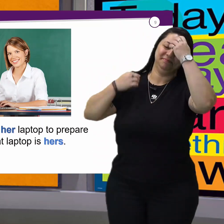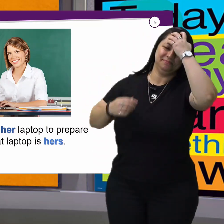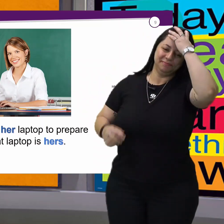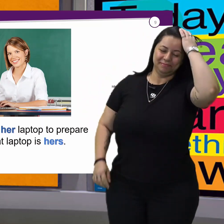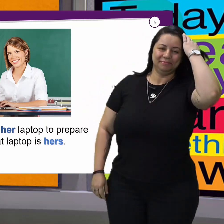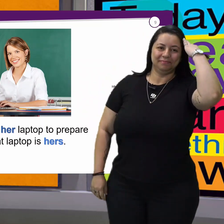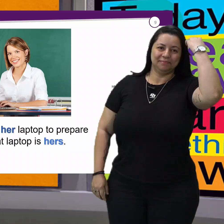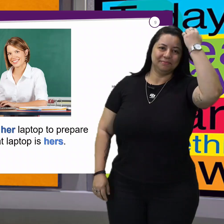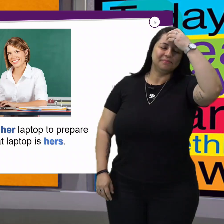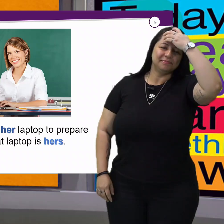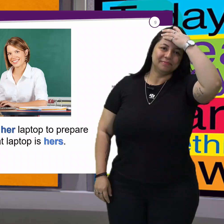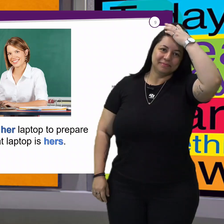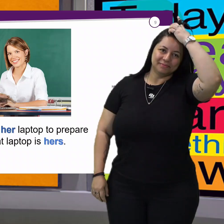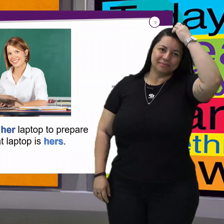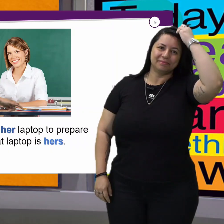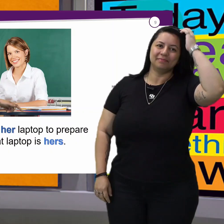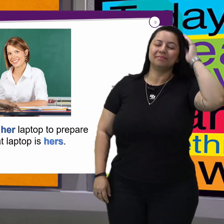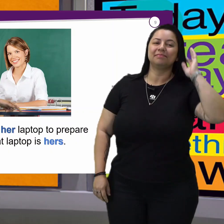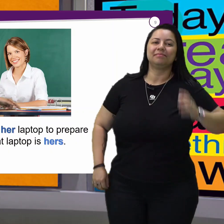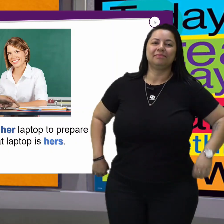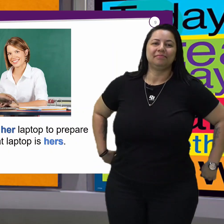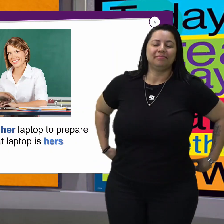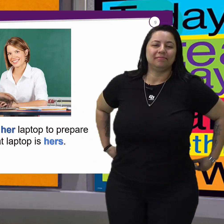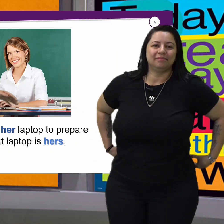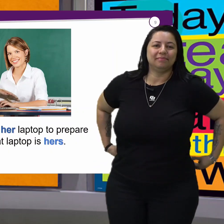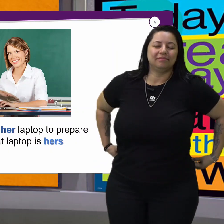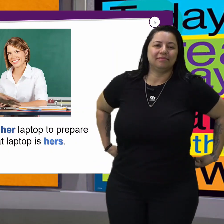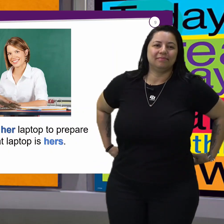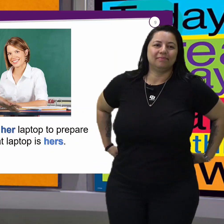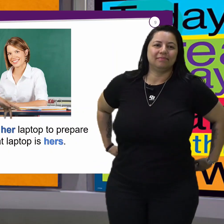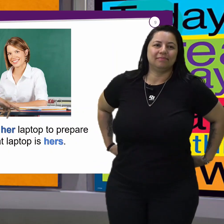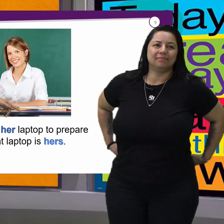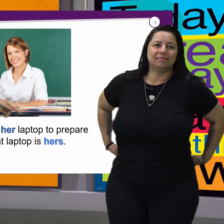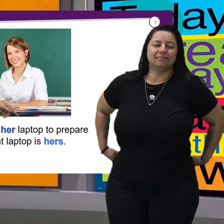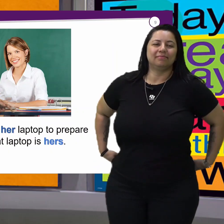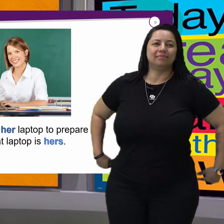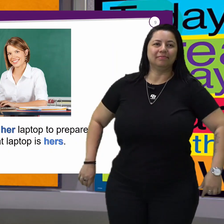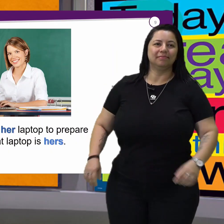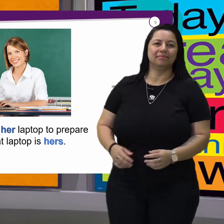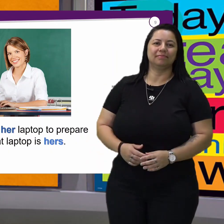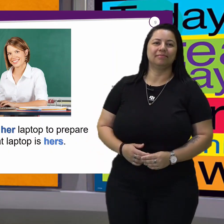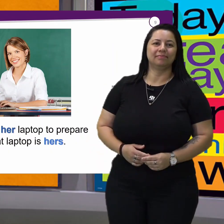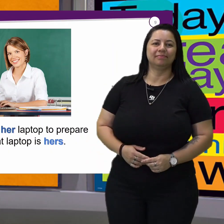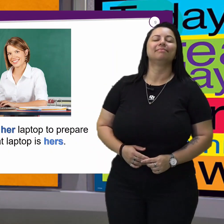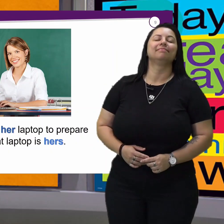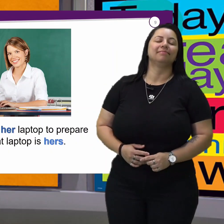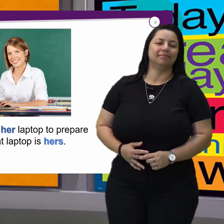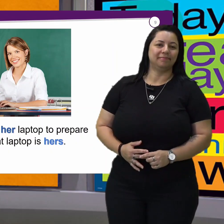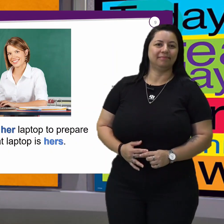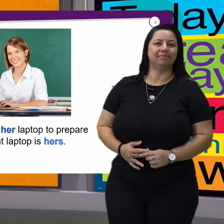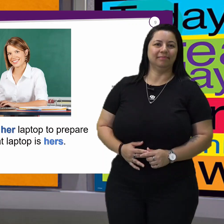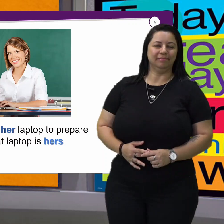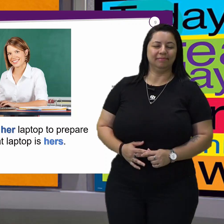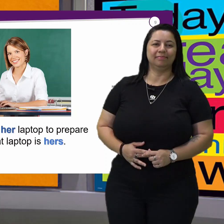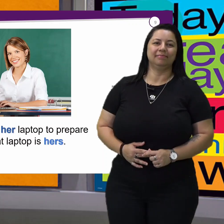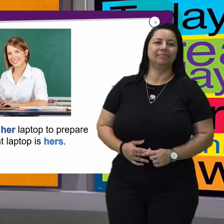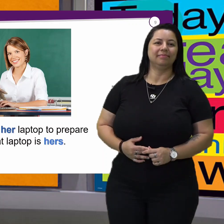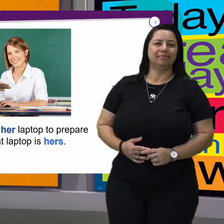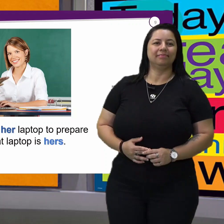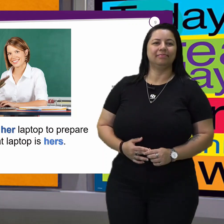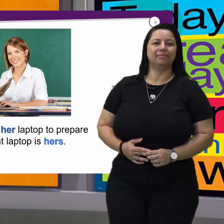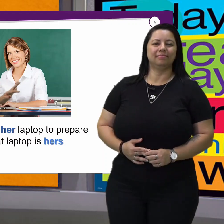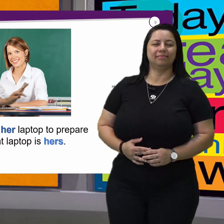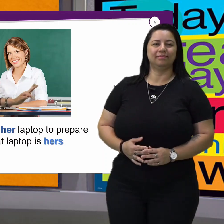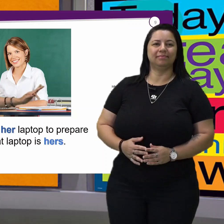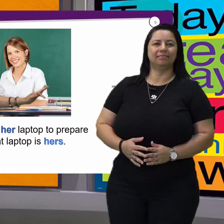tudo quanto é canto. Então, her laptop é o quê? O computador, vou usar o computador, tá? O computador dela. Aí é adjetivo possessivo.